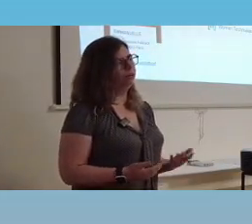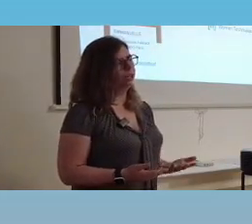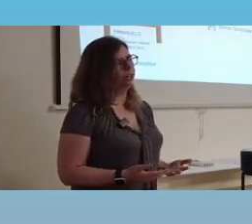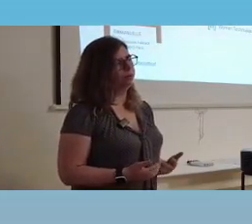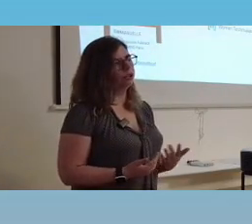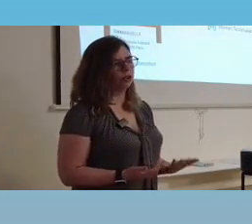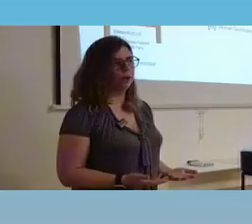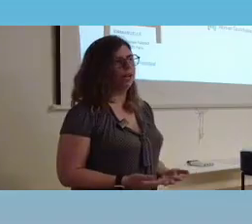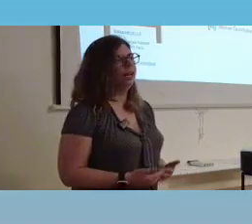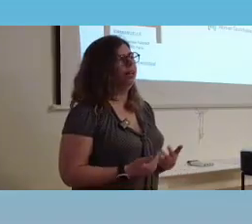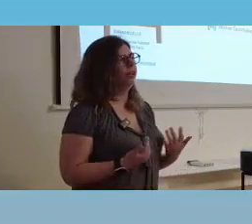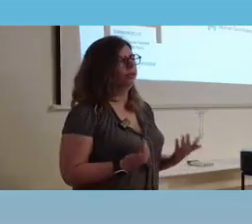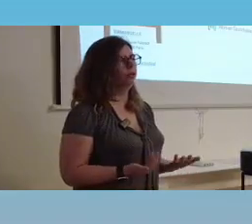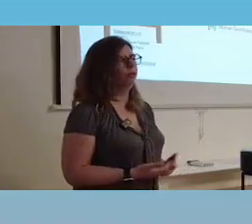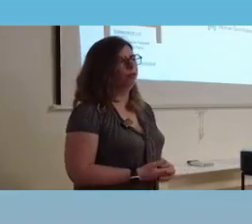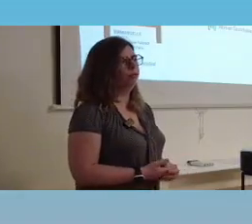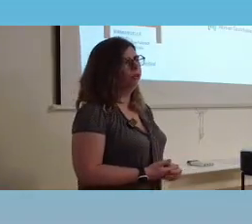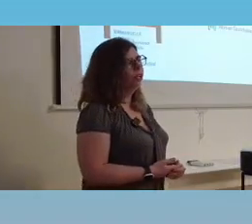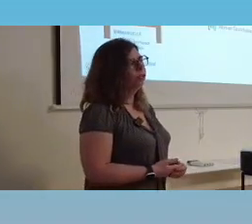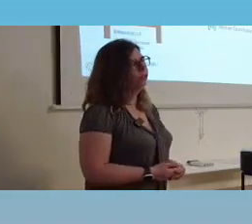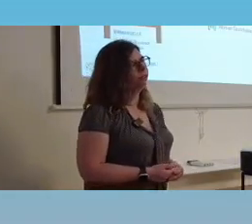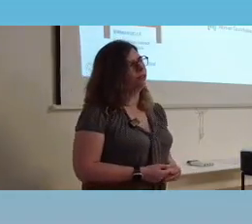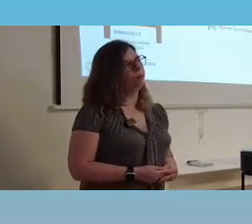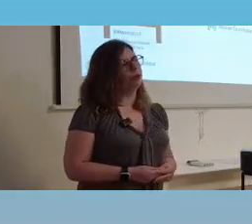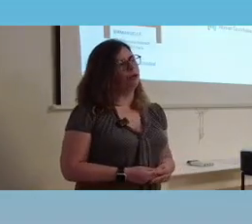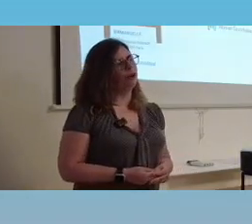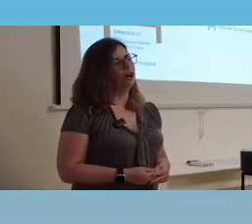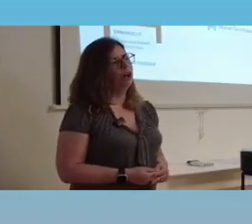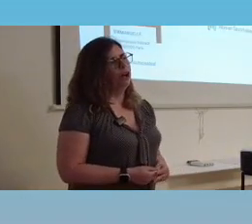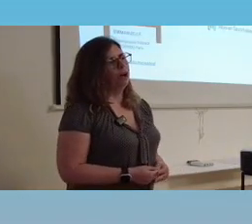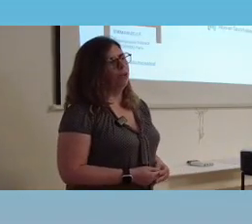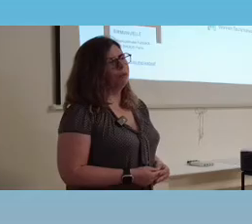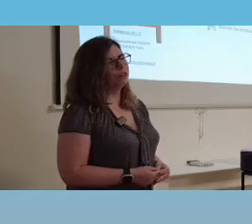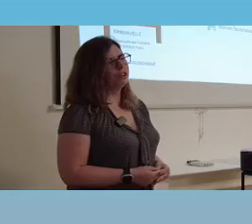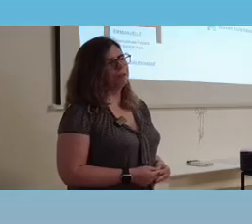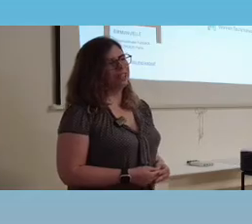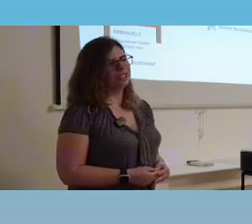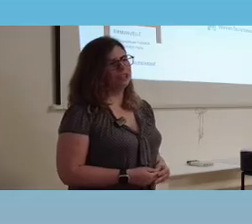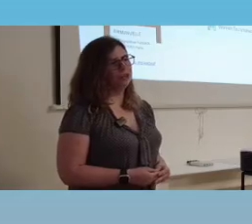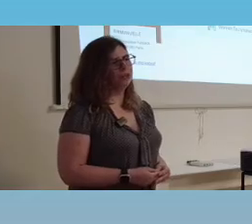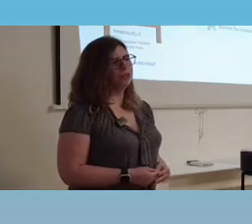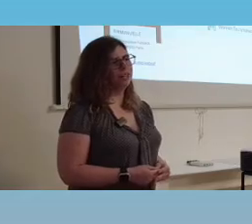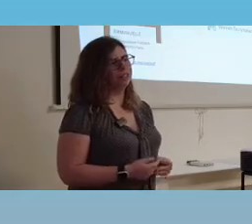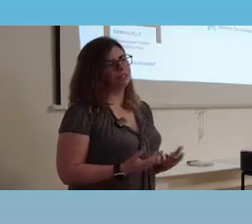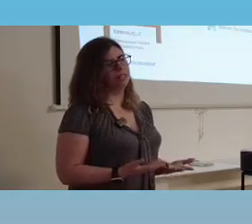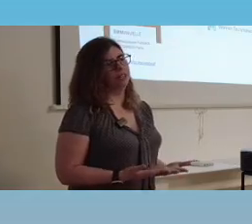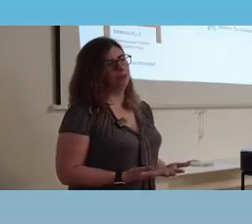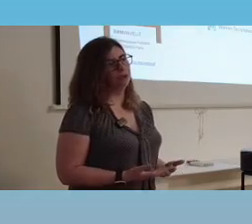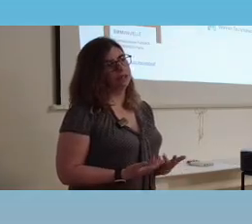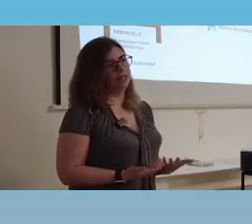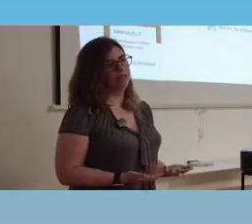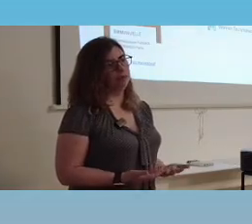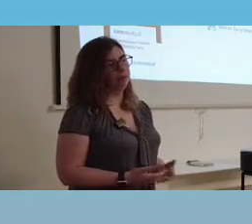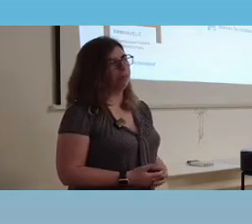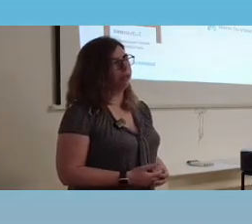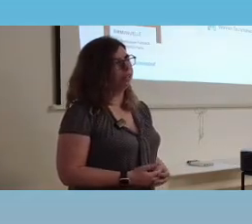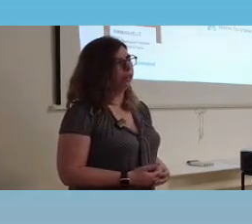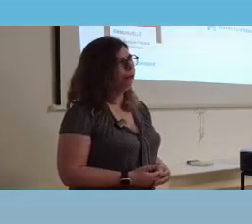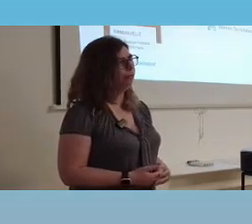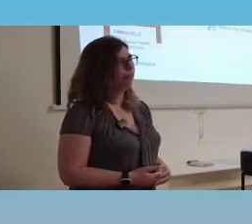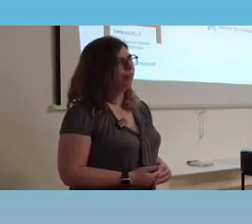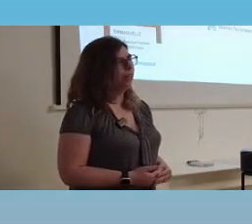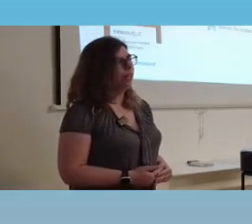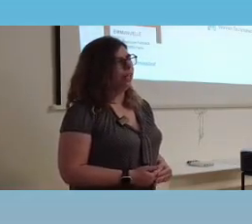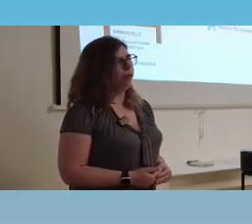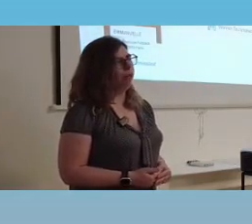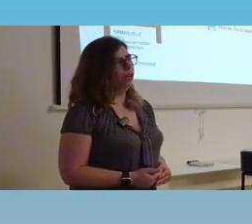parentaux, des congés menstruels. Tout est fait pour qu'on se sente bien chez Shodo. La santé mentale est vraiment prise au